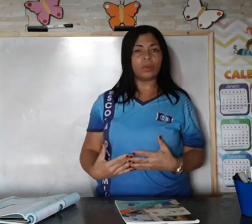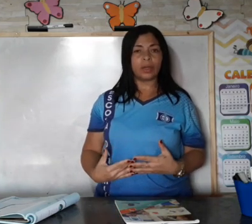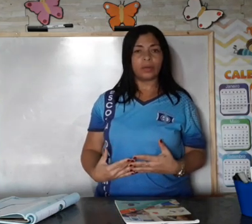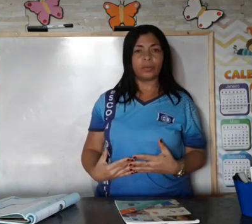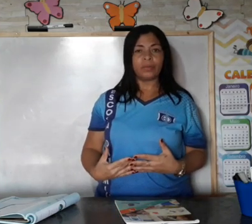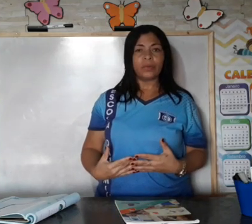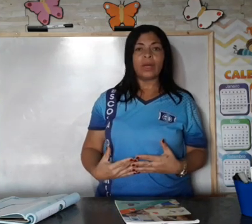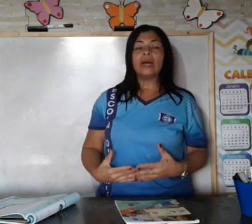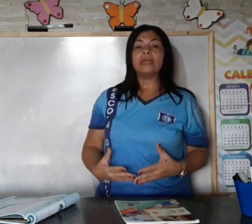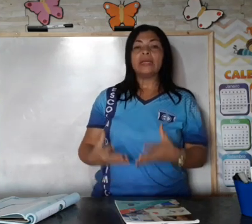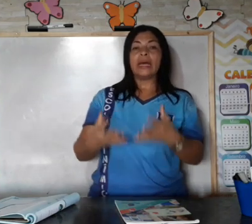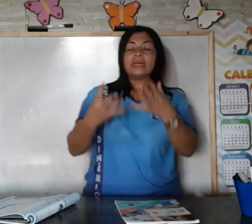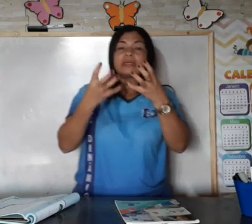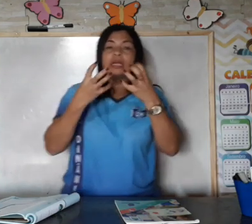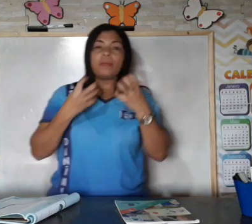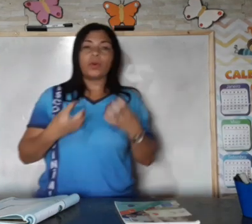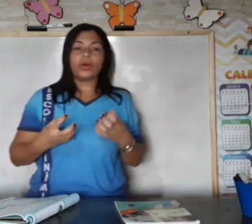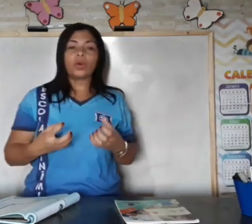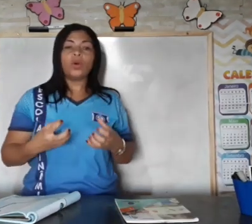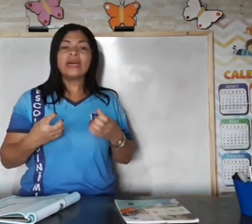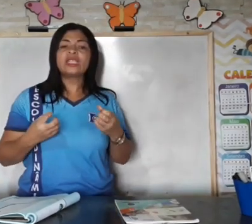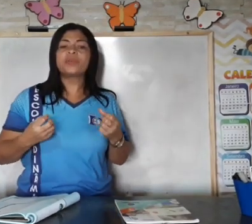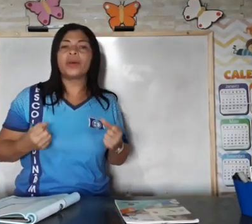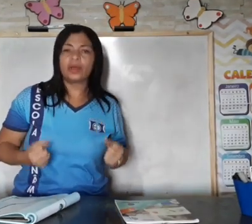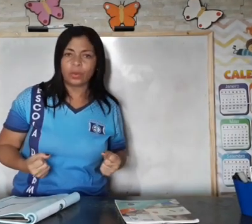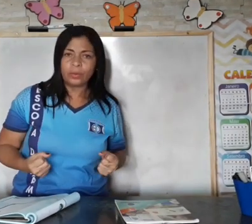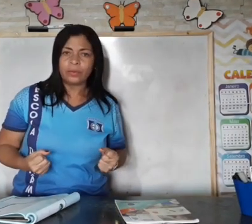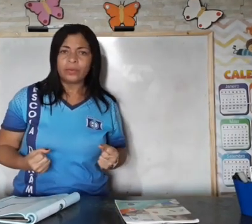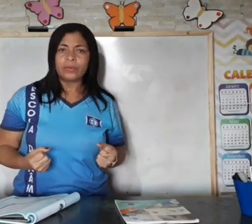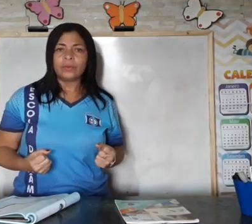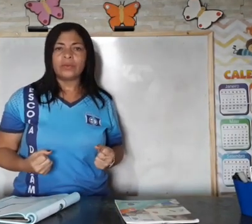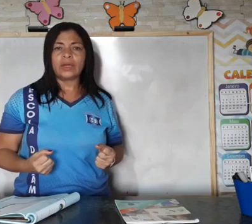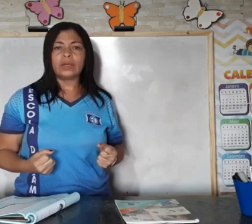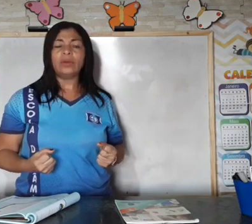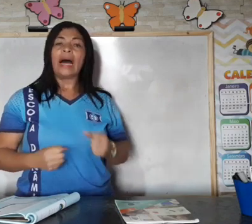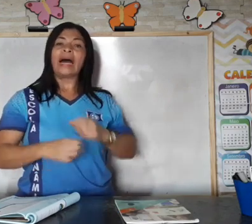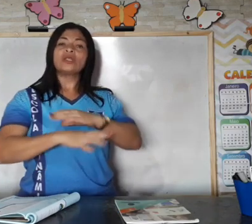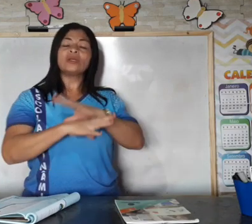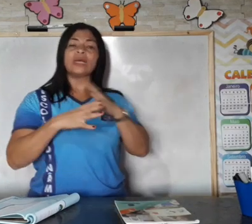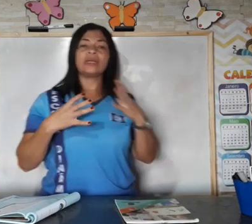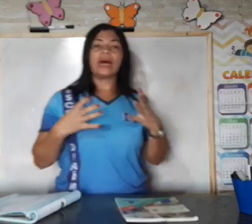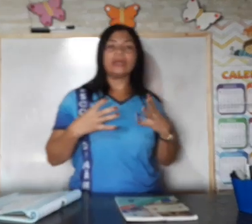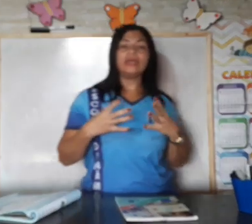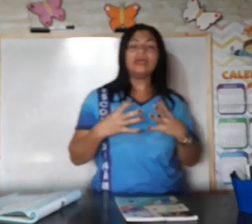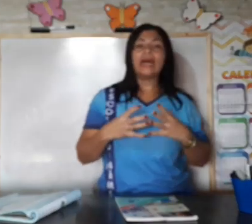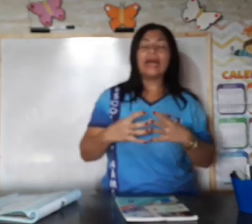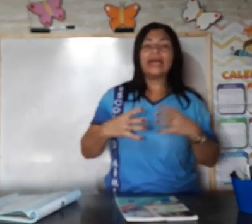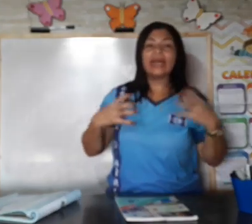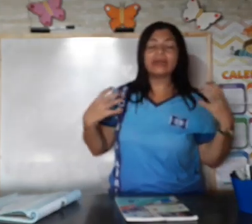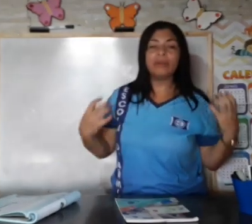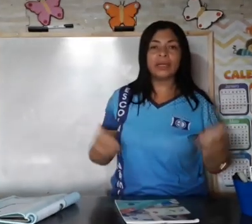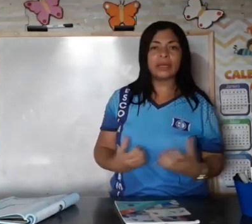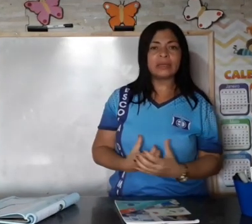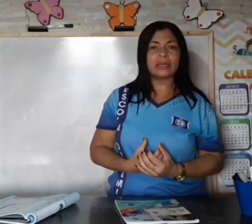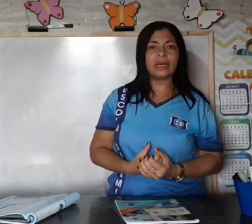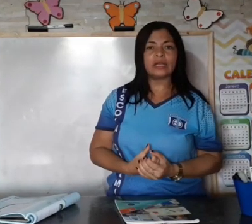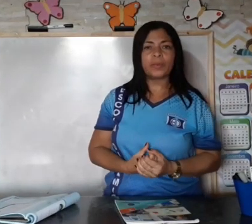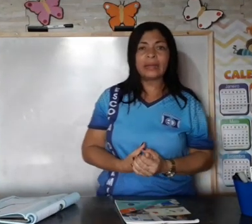humano, né, se impõe com respeito, entendeu? A sociedade, ela também tem que ser